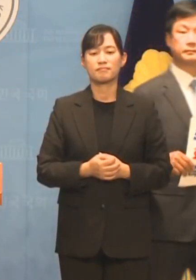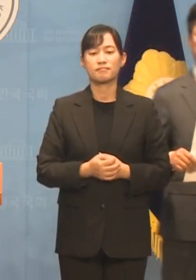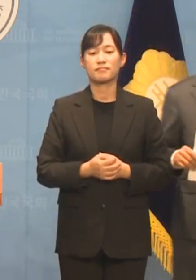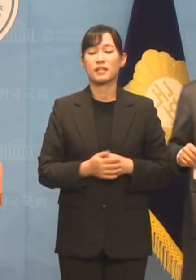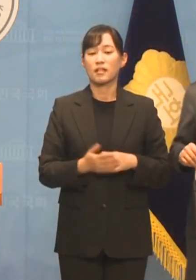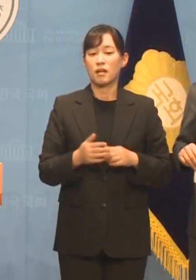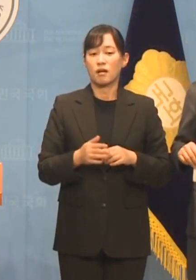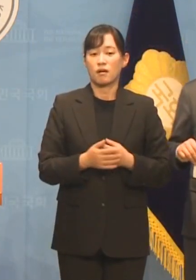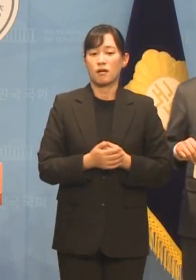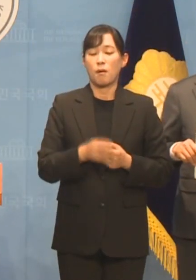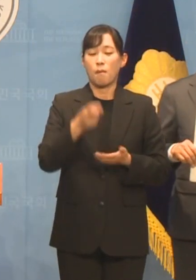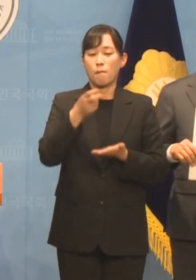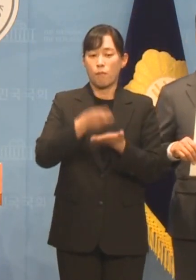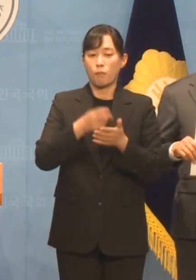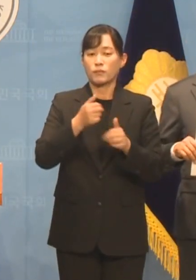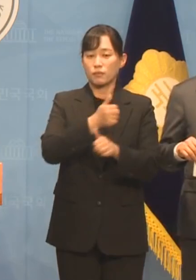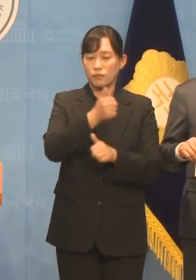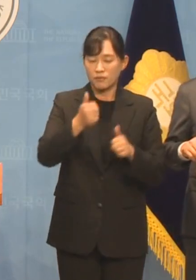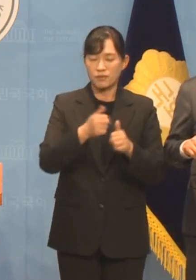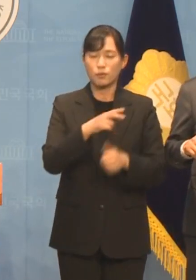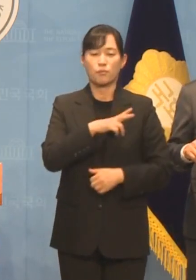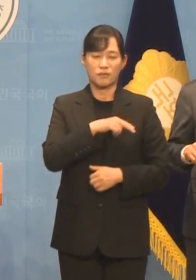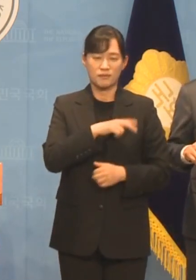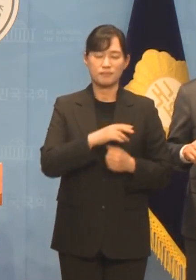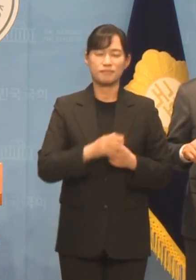예, 저희들 법사위 위원들이